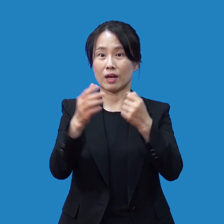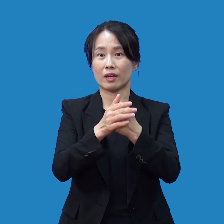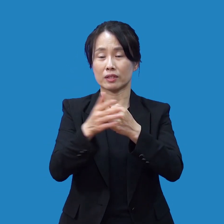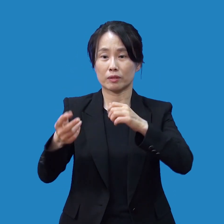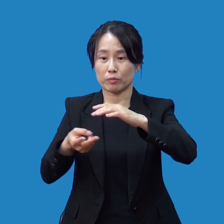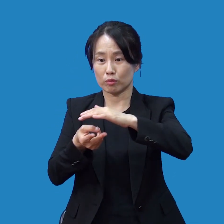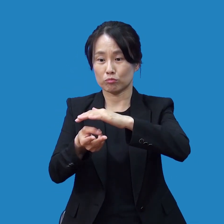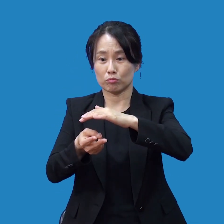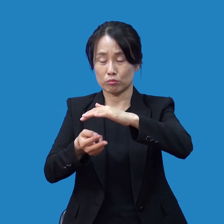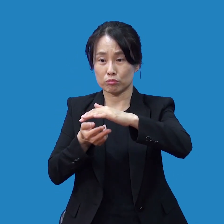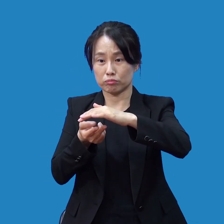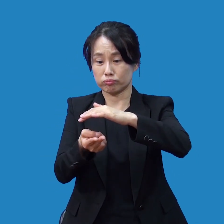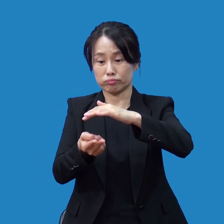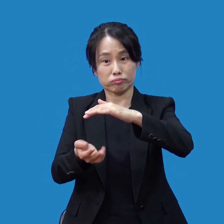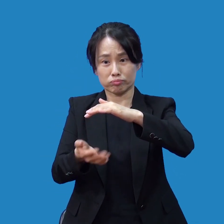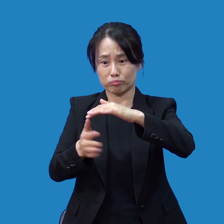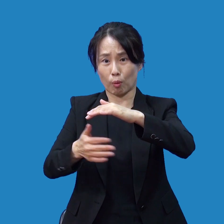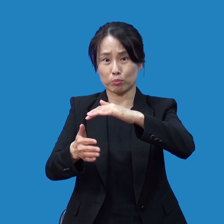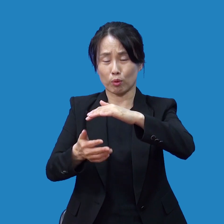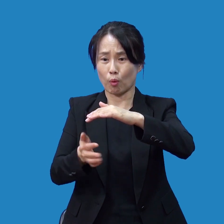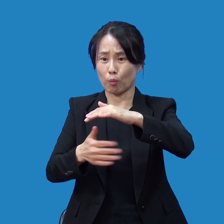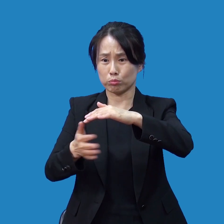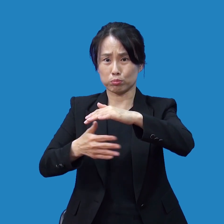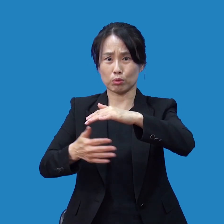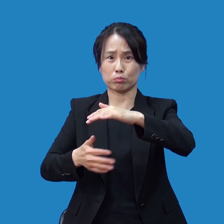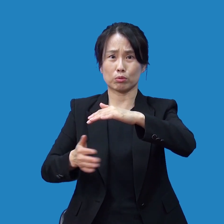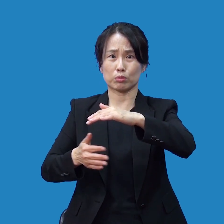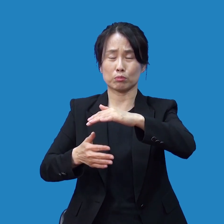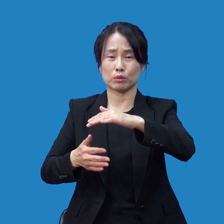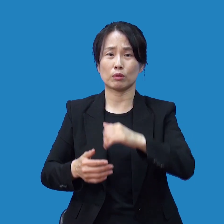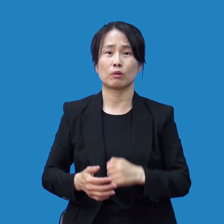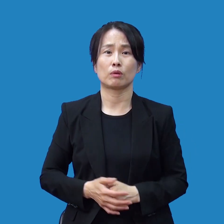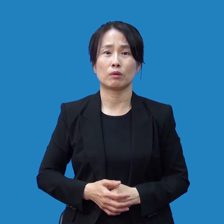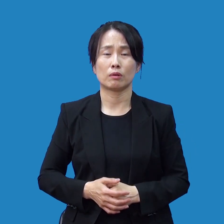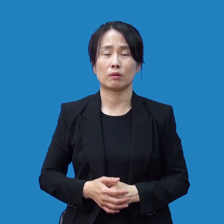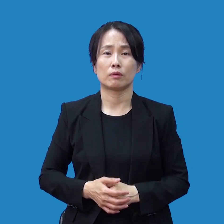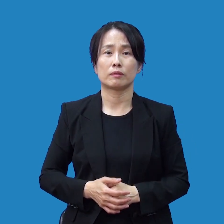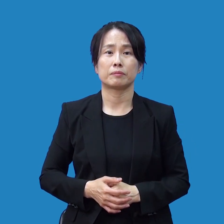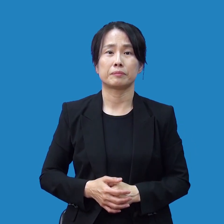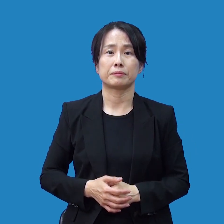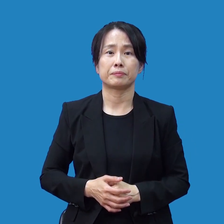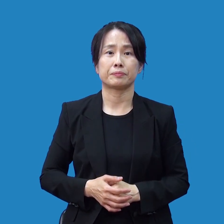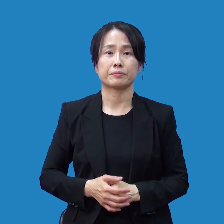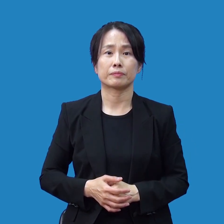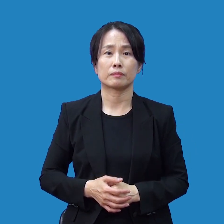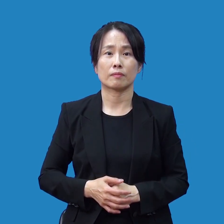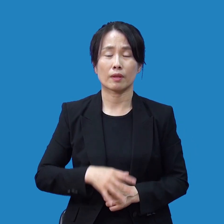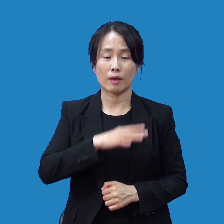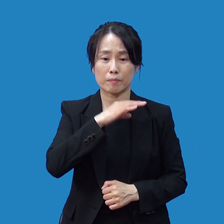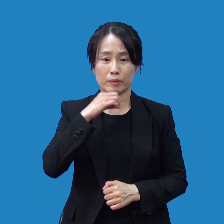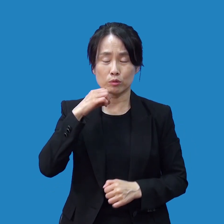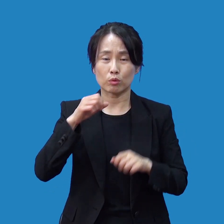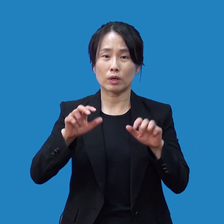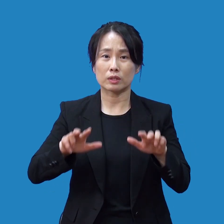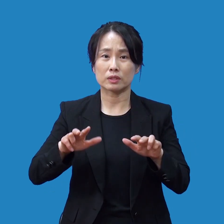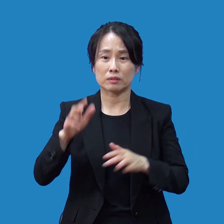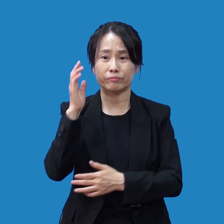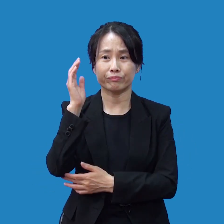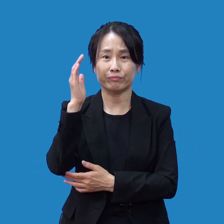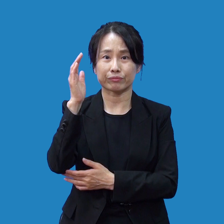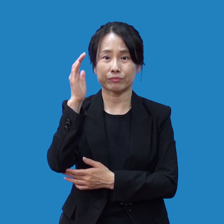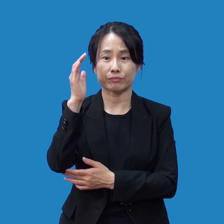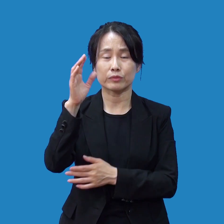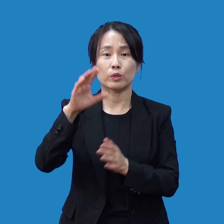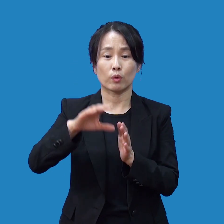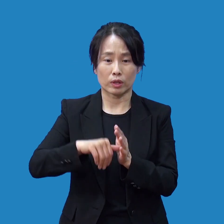무덤 사건이 무엇을 의미하는지 굉장히 혼란스럽습니다. 모릅니다. 그런데 베드로가 지금 설교를 하면서